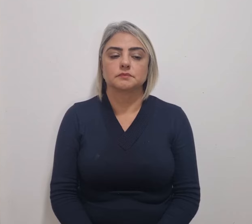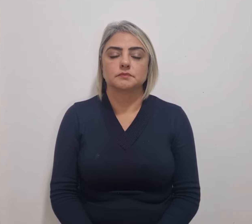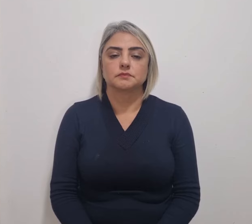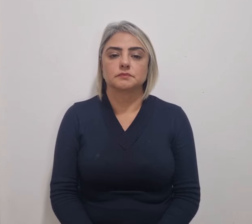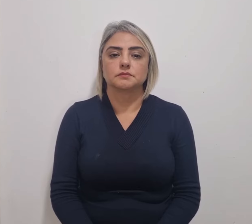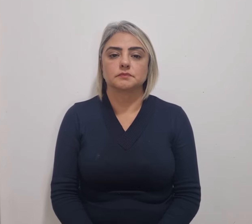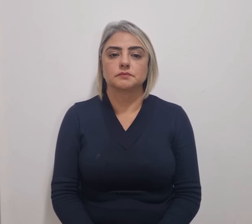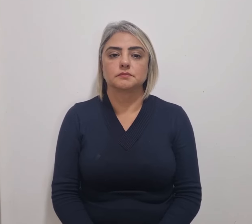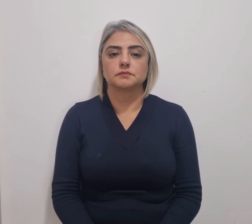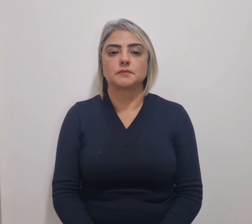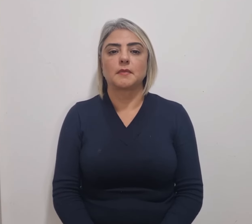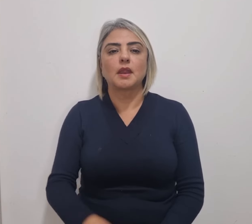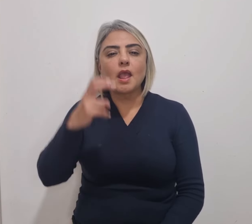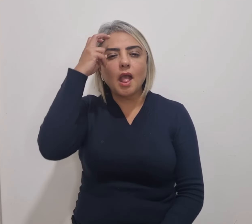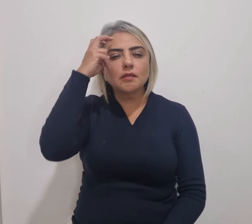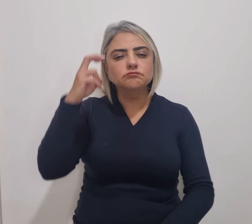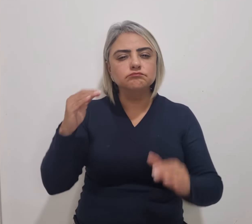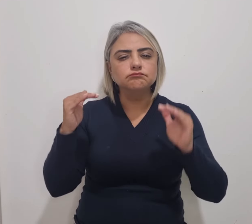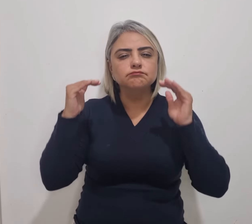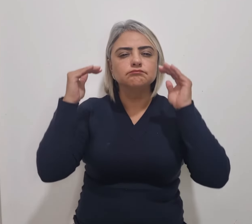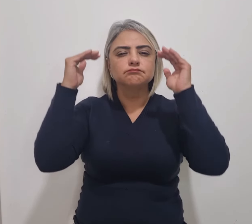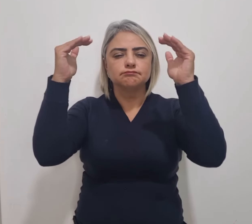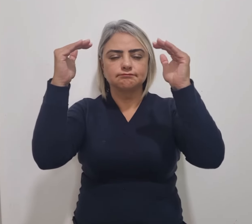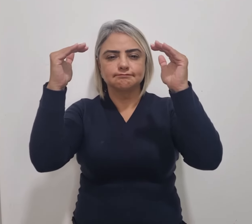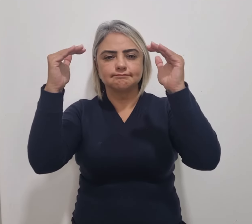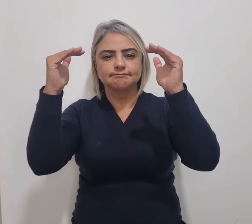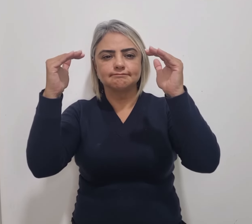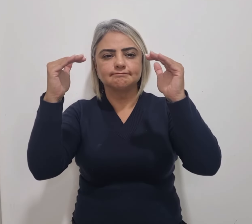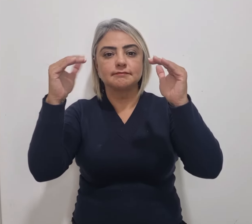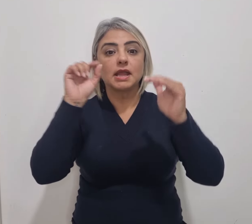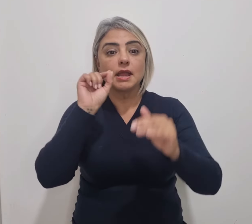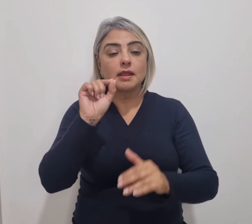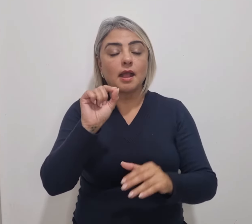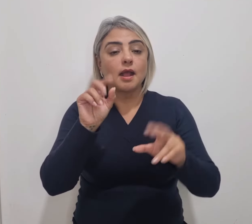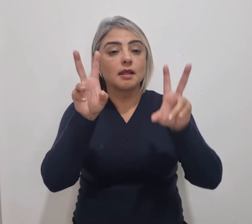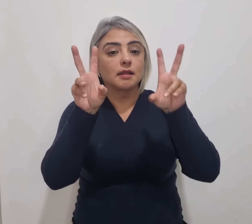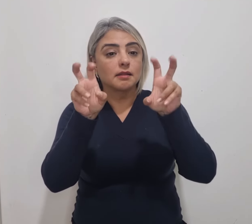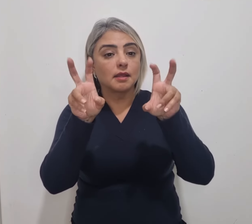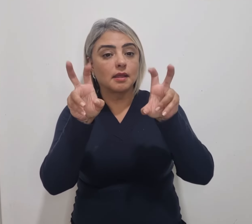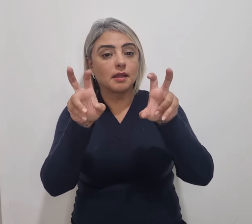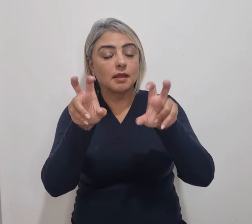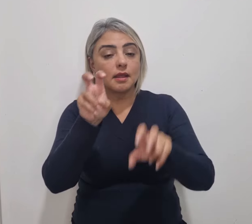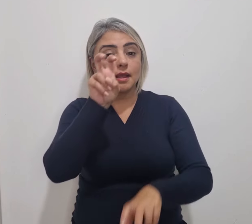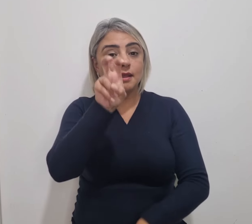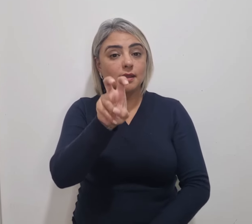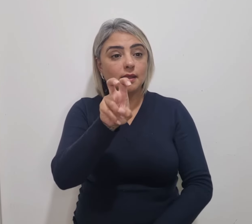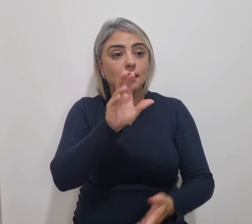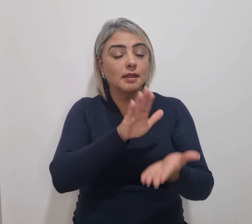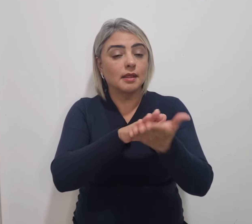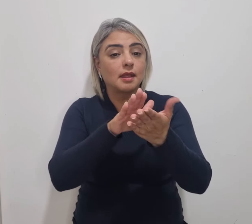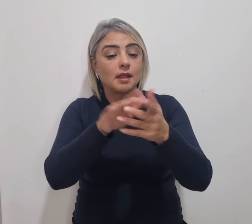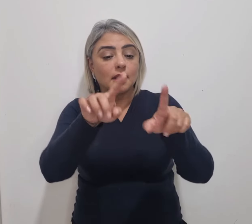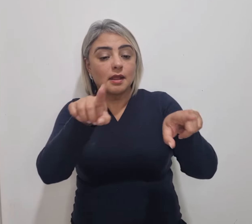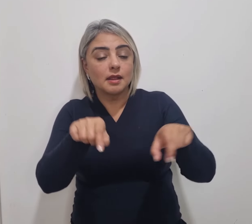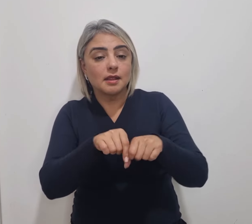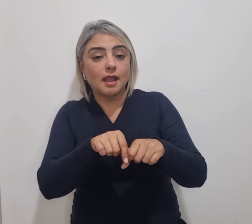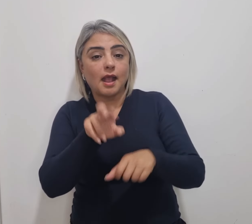Altas habilidades e superdotação são temáticas da 5ª edição da Sala de Recursos Revista.